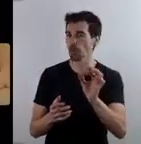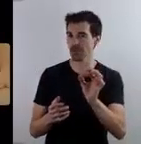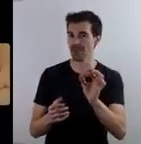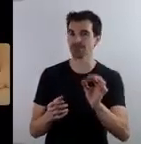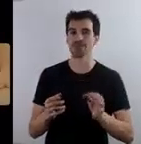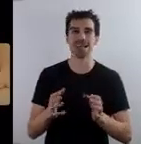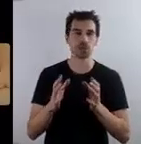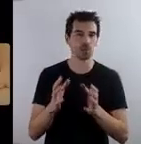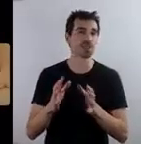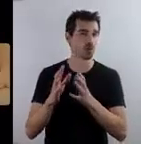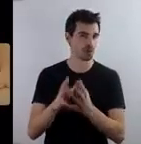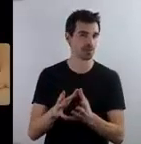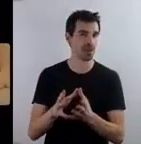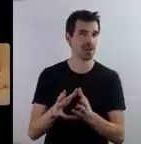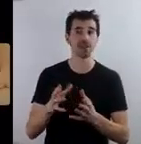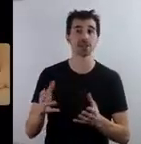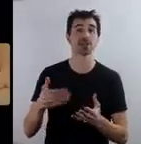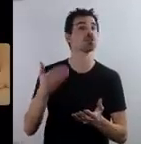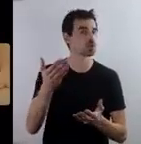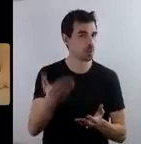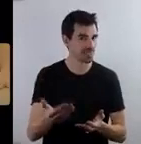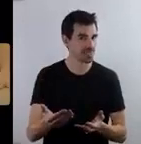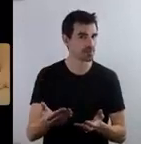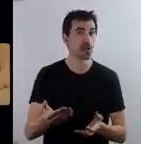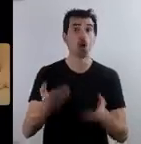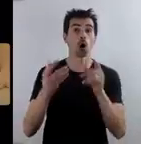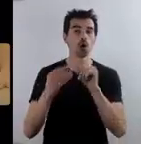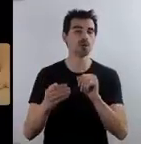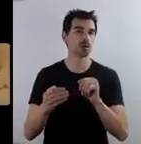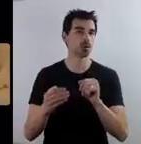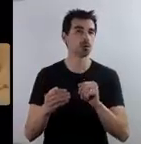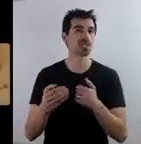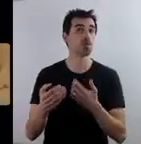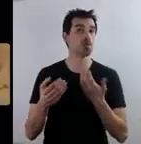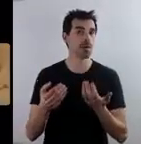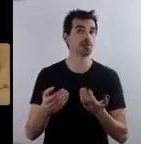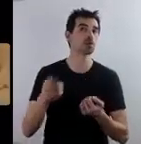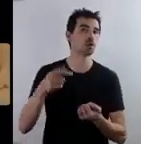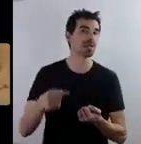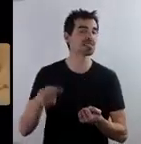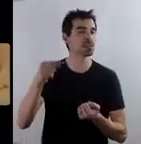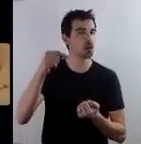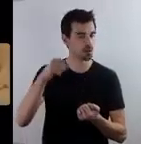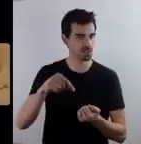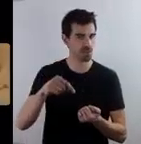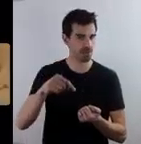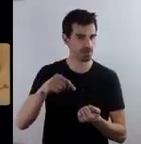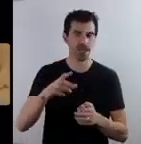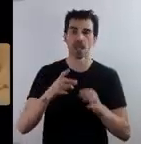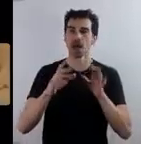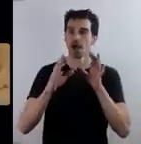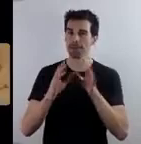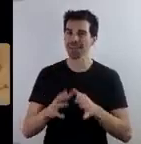de profil. Vous avez la cuisse à l'horizontale avec notre quadriceps relié au tendon qui lui-même se connecte au